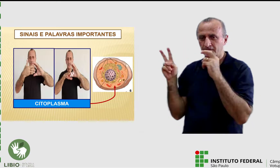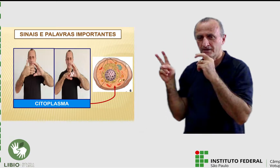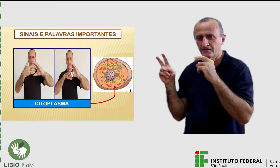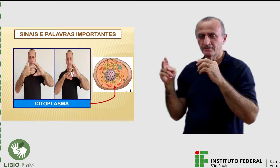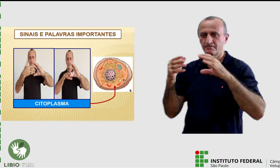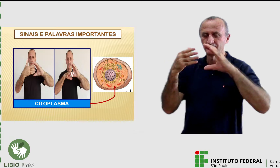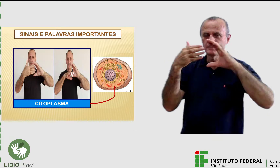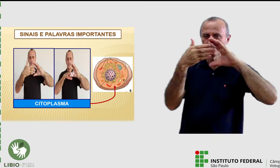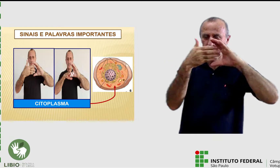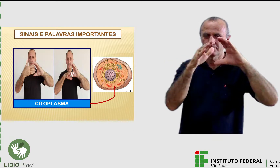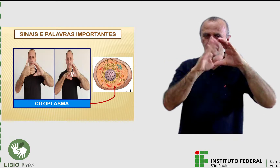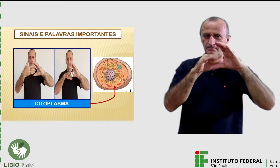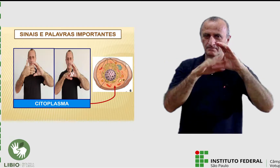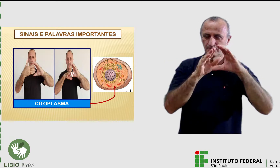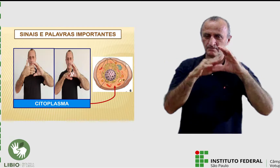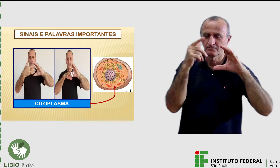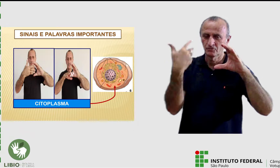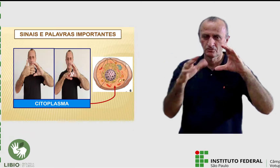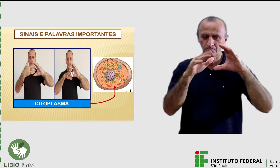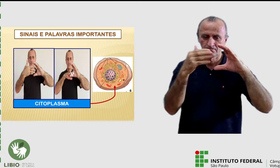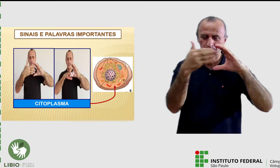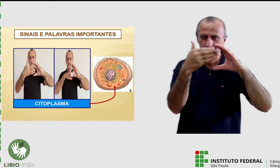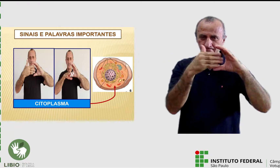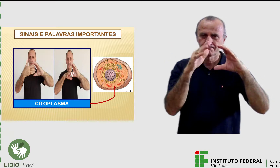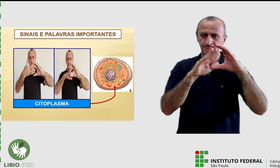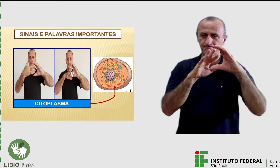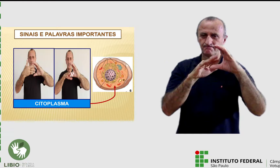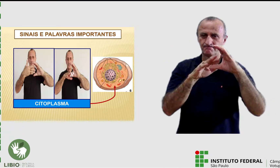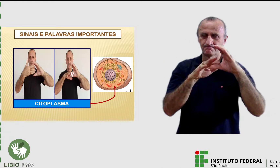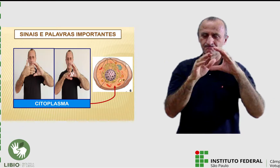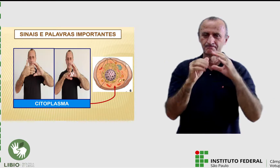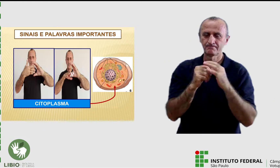Veja, citoplasma, citoplasma.